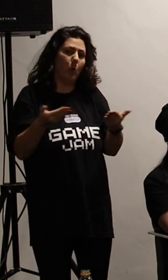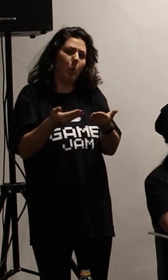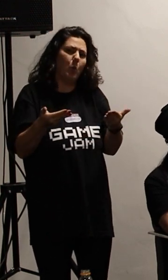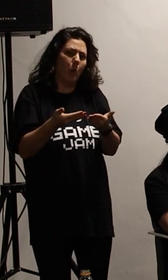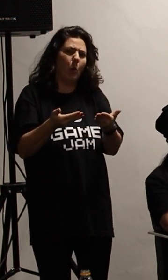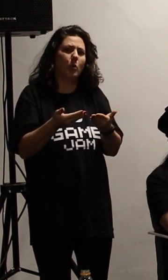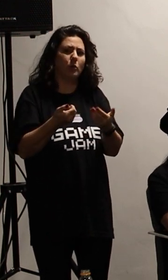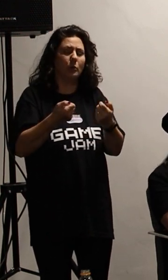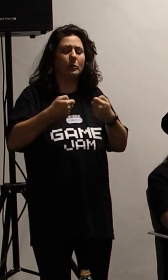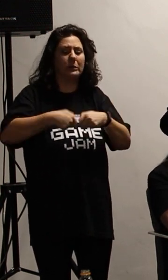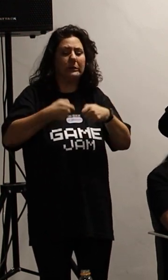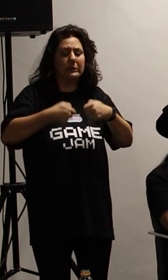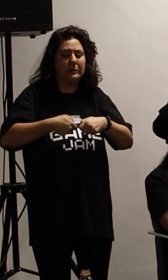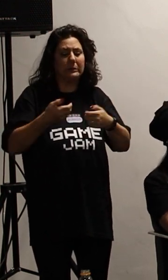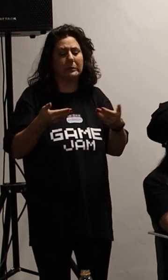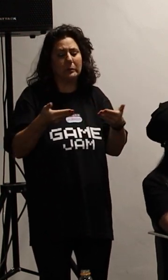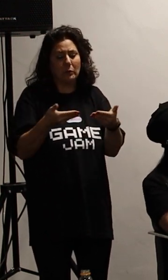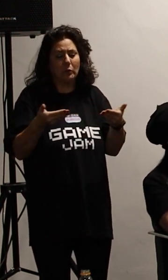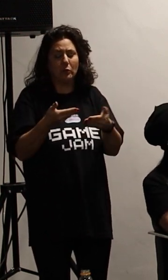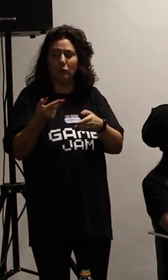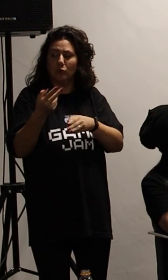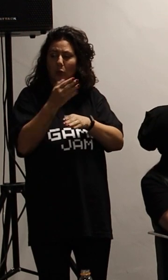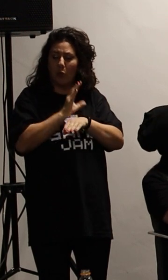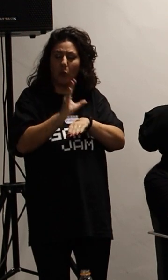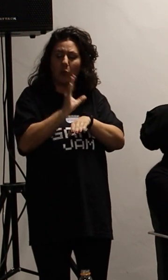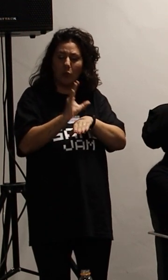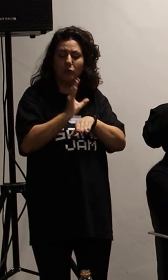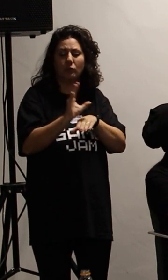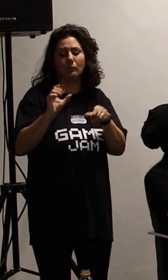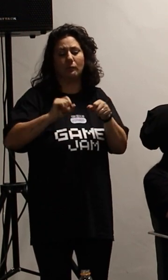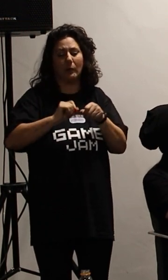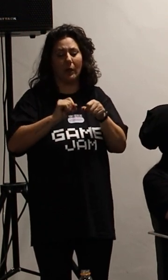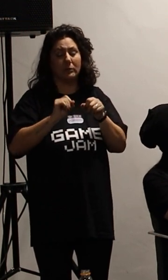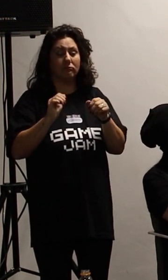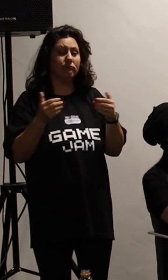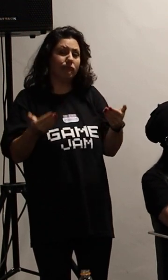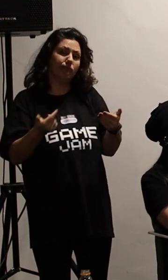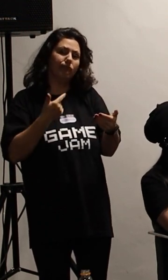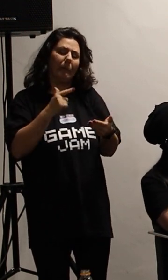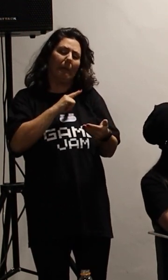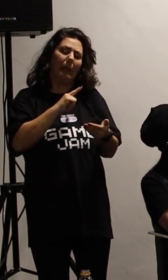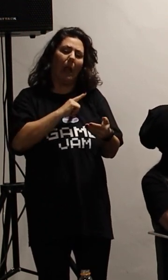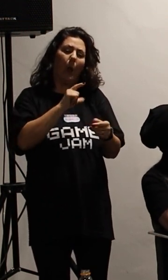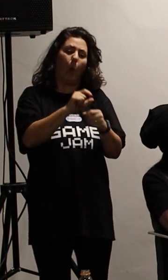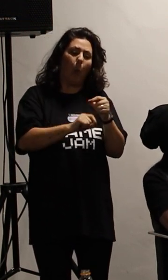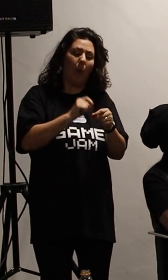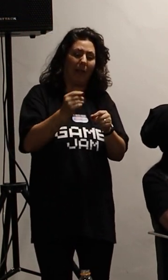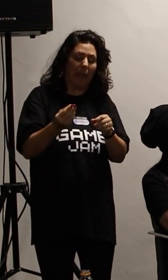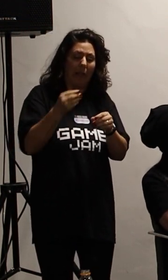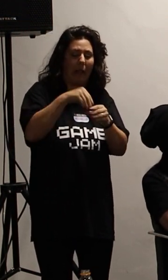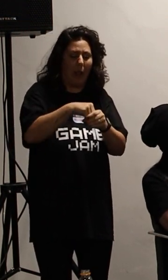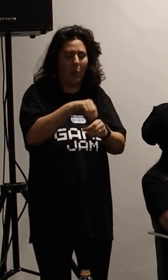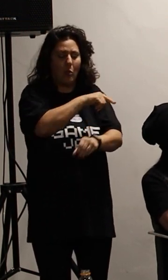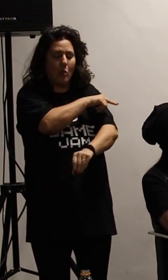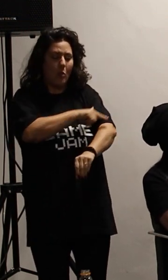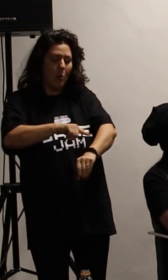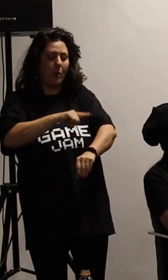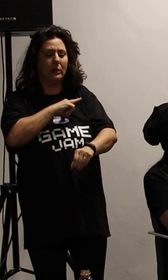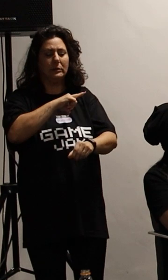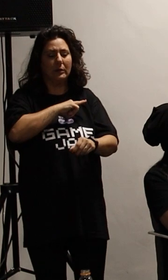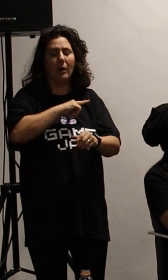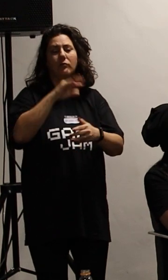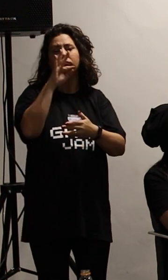meio atrasadas para fazer, mas estamos aí, estamos cursando. Então, você tem, né, dentro da educação formal, cursos e